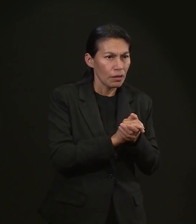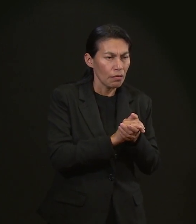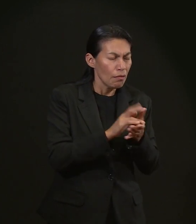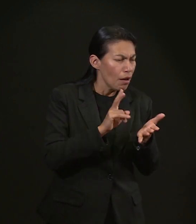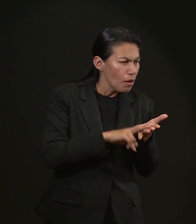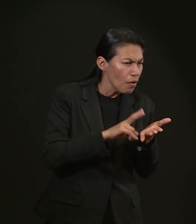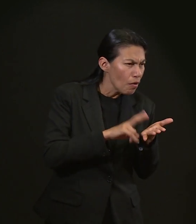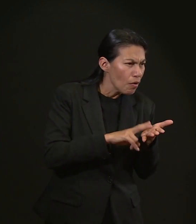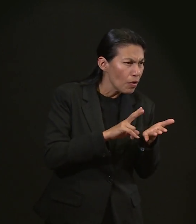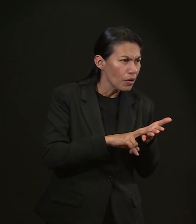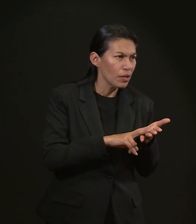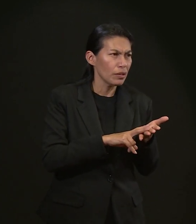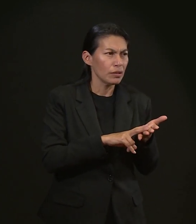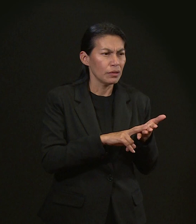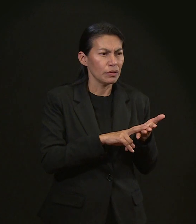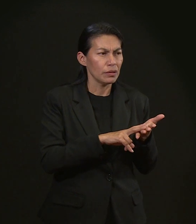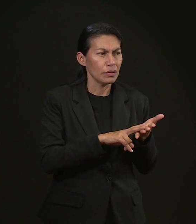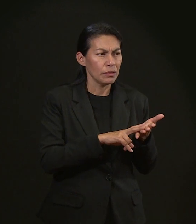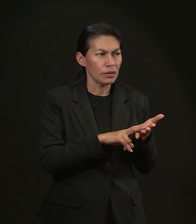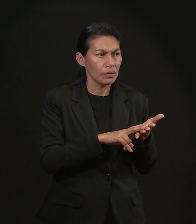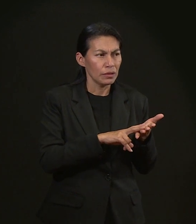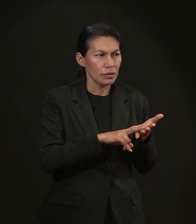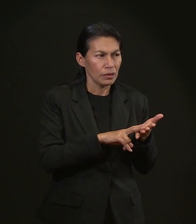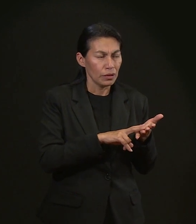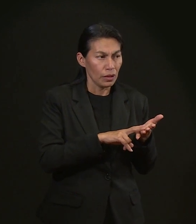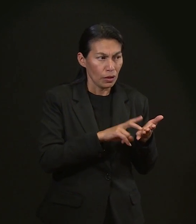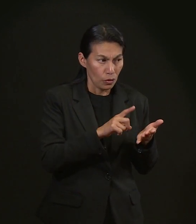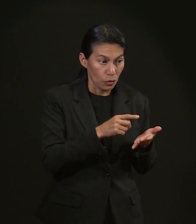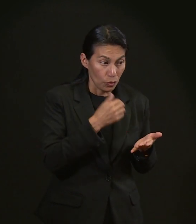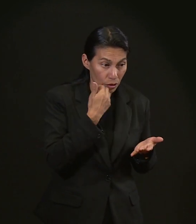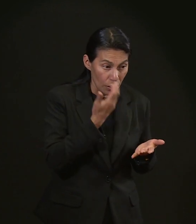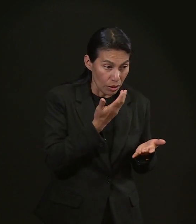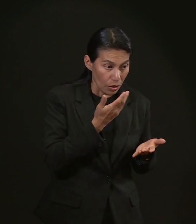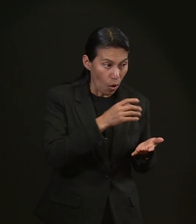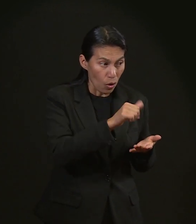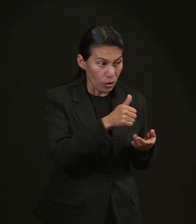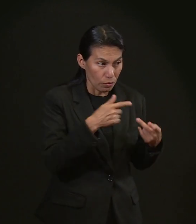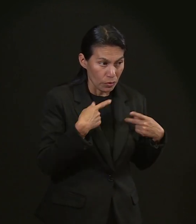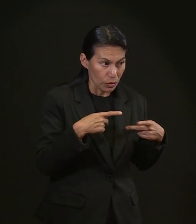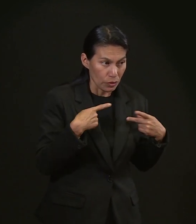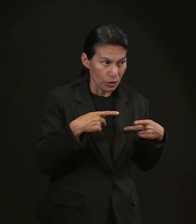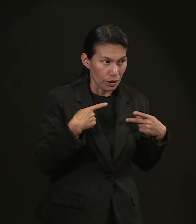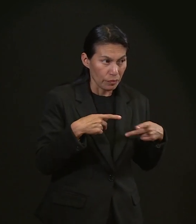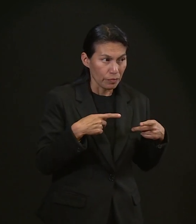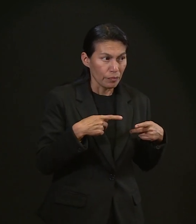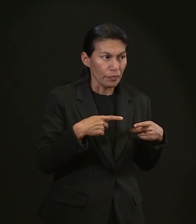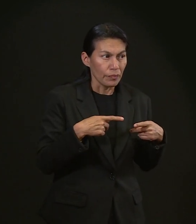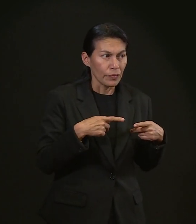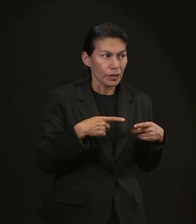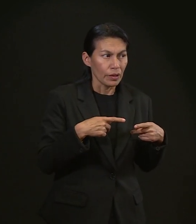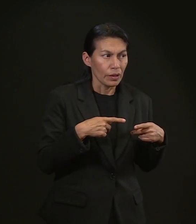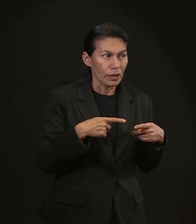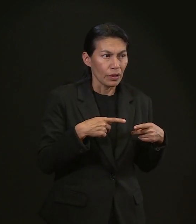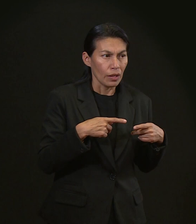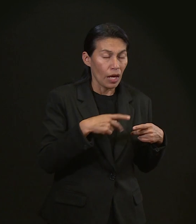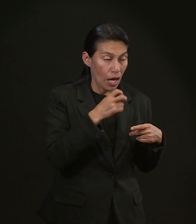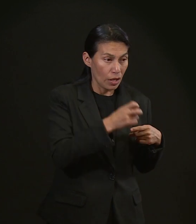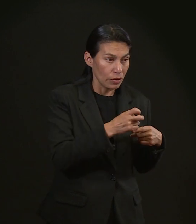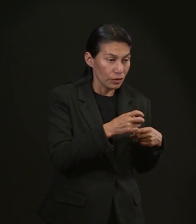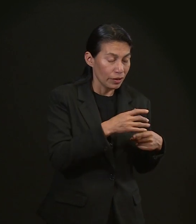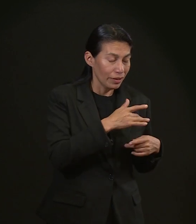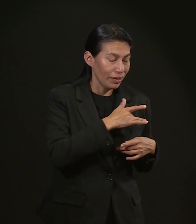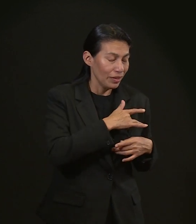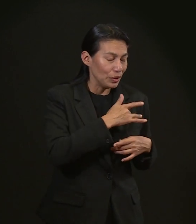cultivar esos valores estos mismos valores que tú esperas en la otra persona porque esos valores